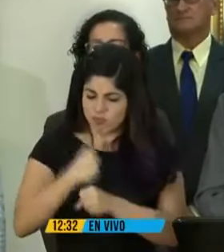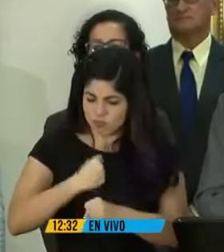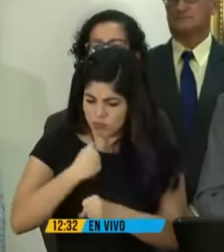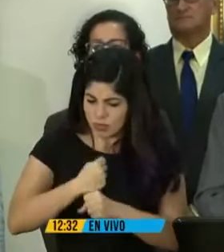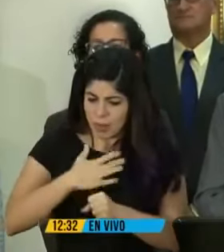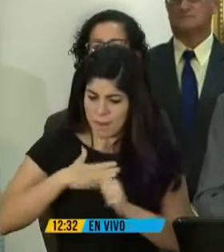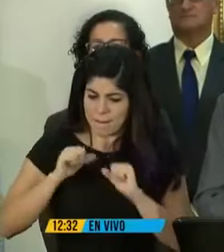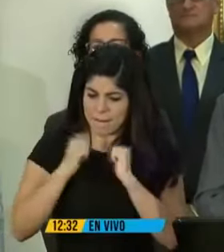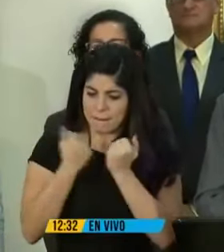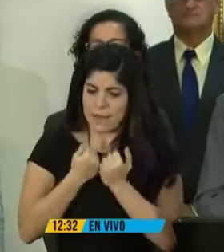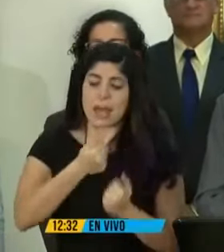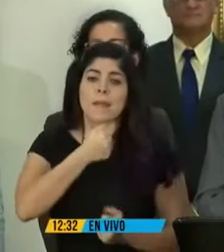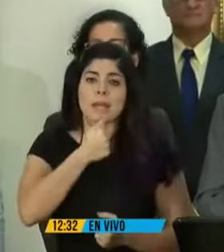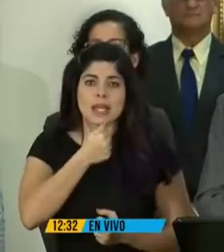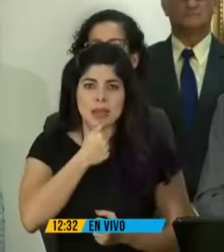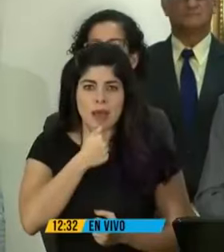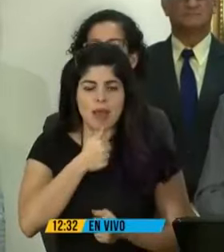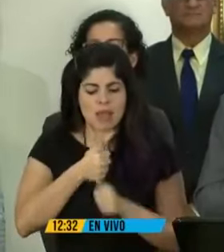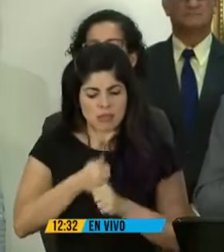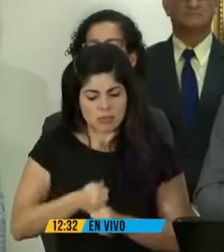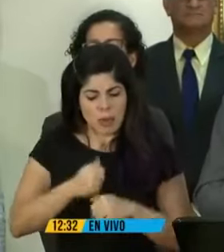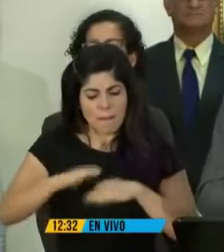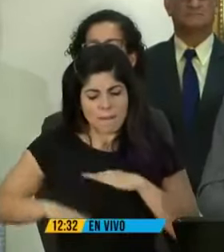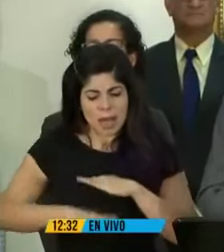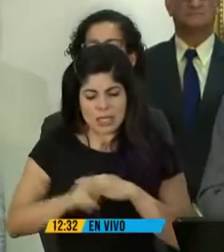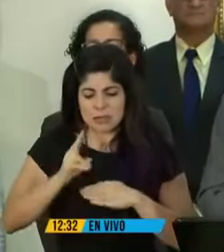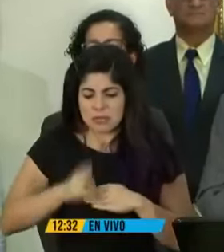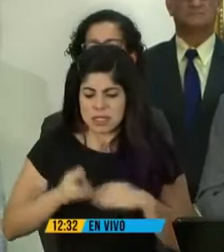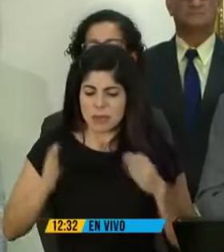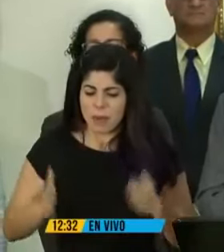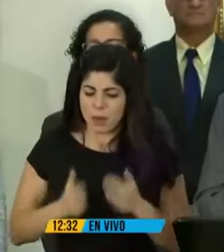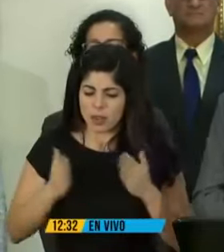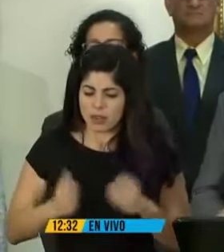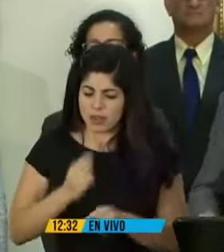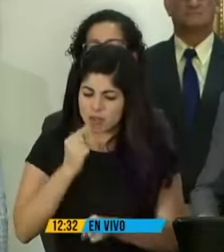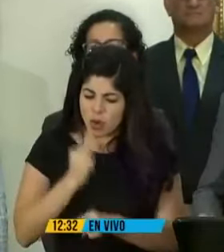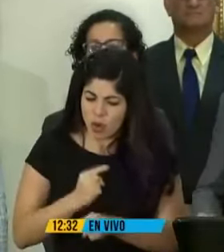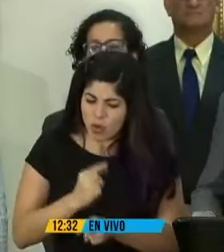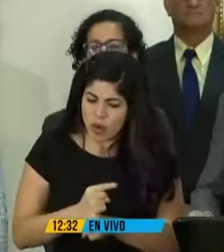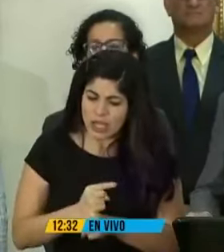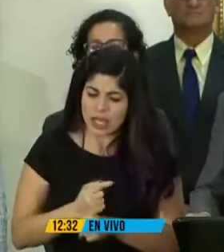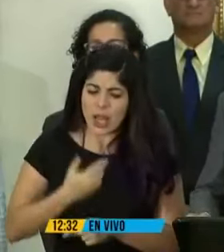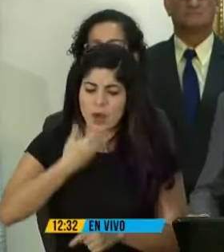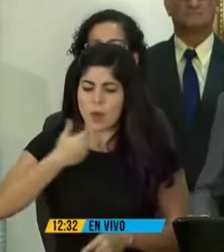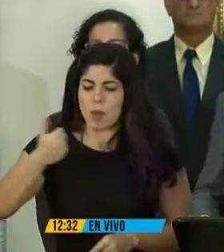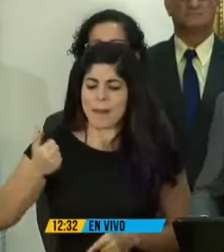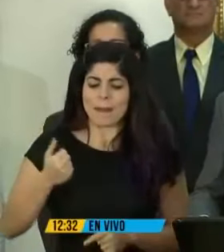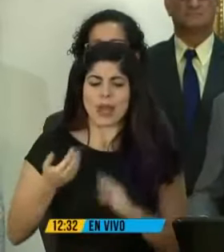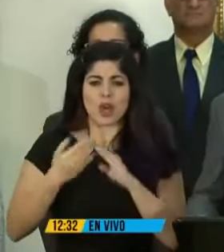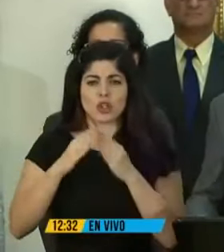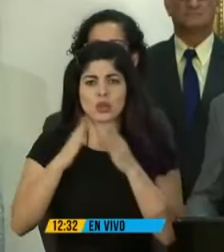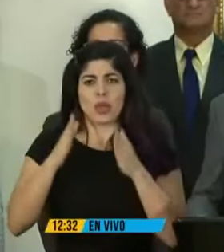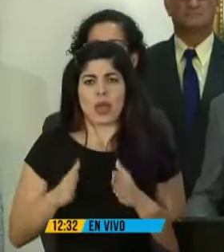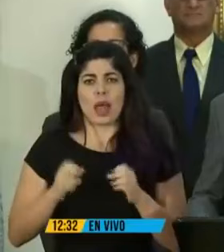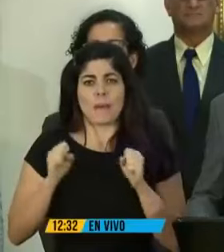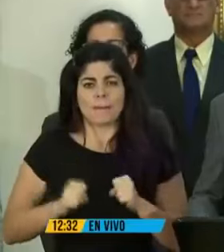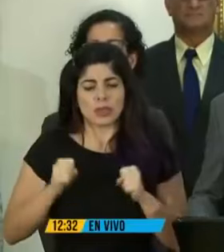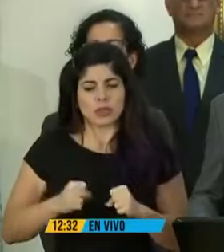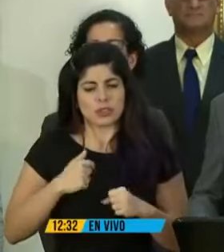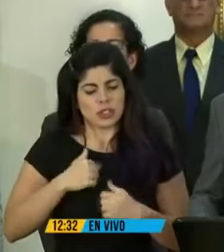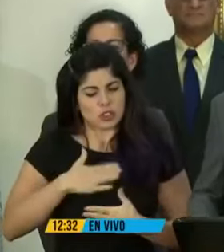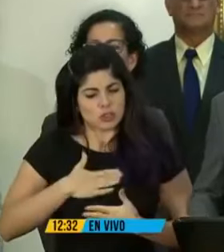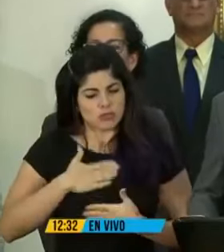mi ámbito privado con fundamento en las motivaciones correctas y como el mejor ciudadano que sea posible